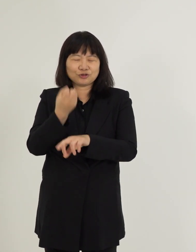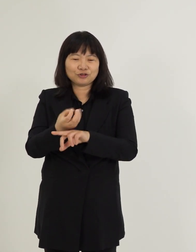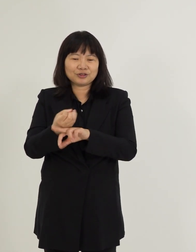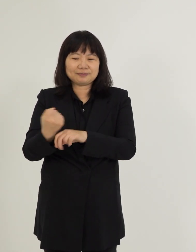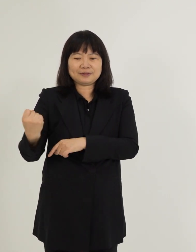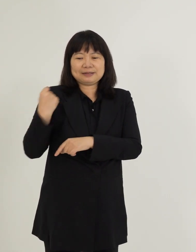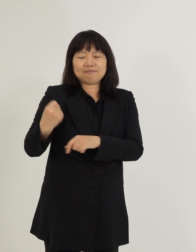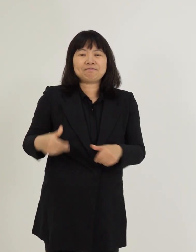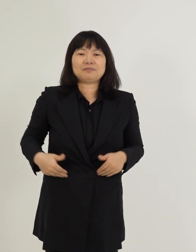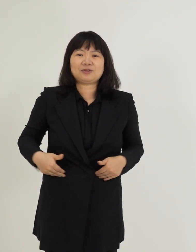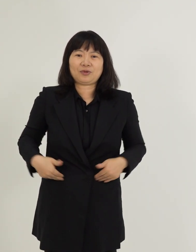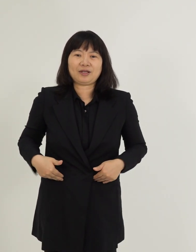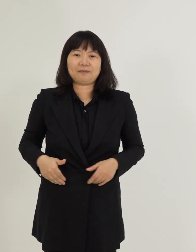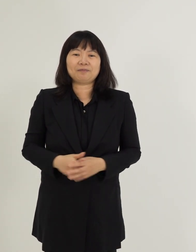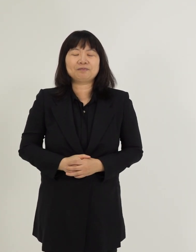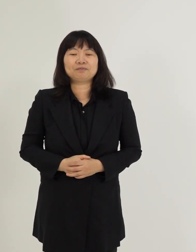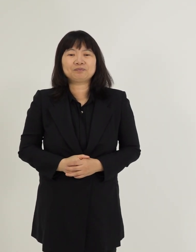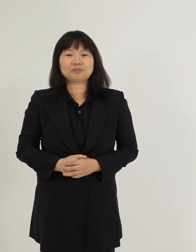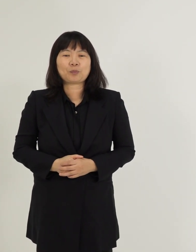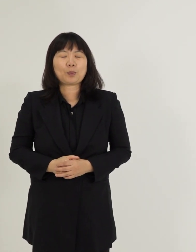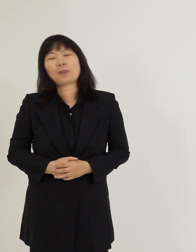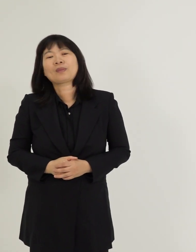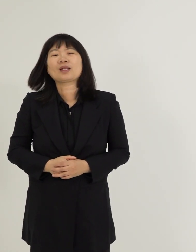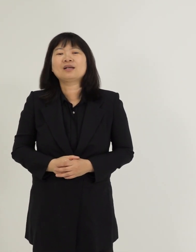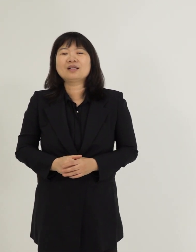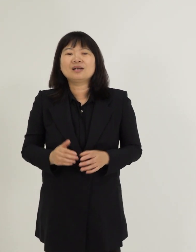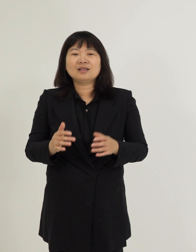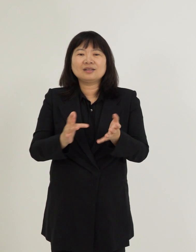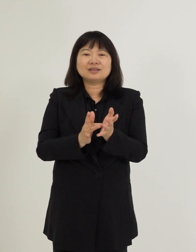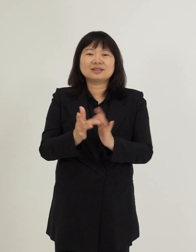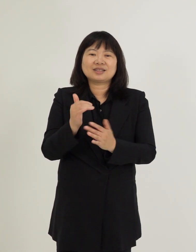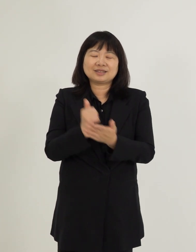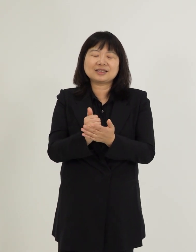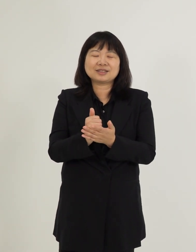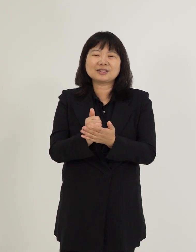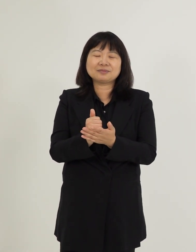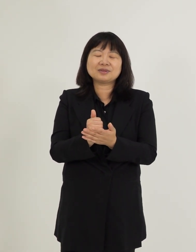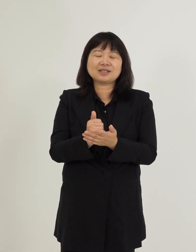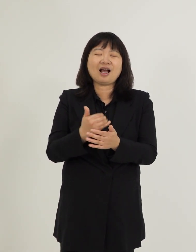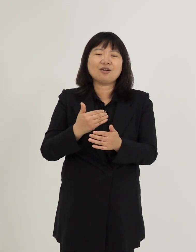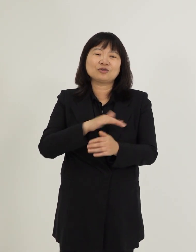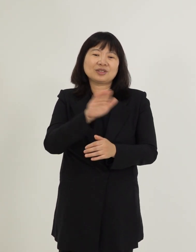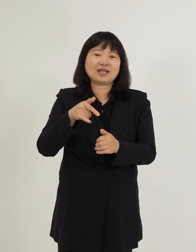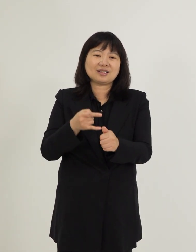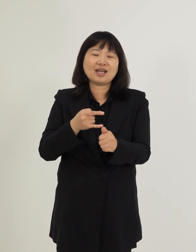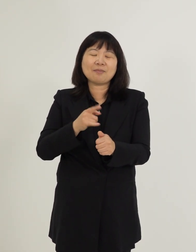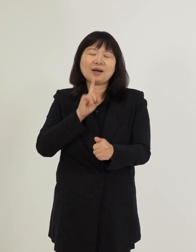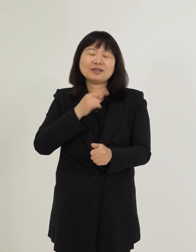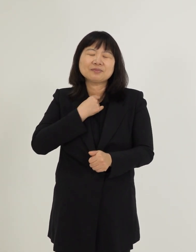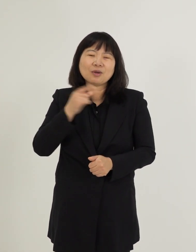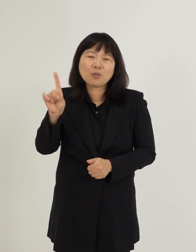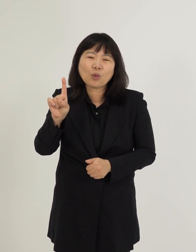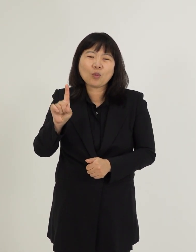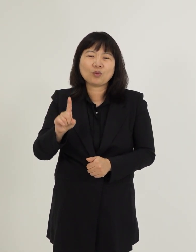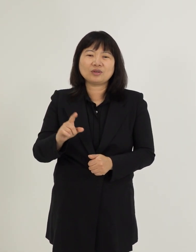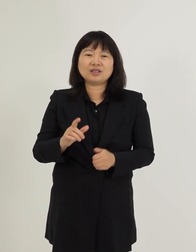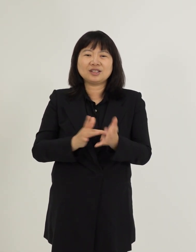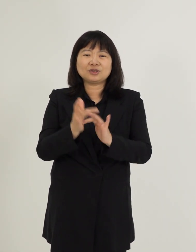뭐죠? 나의 나라는 크기나 규모나